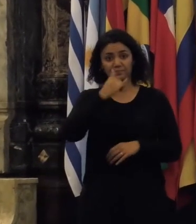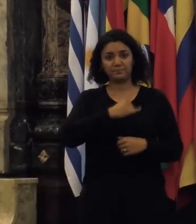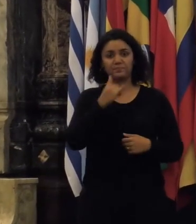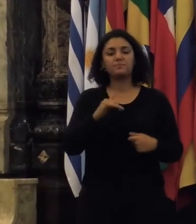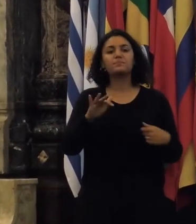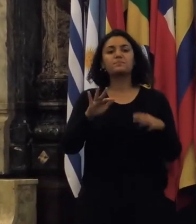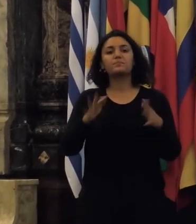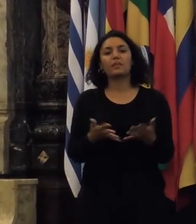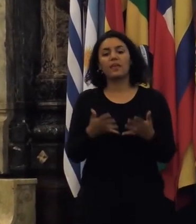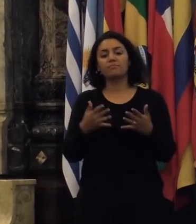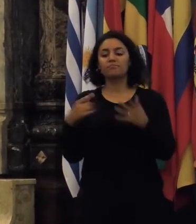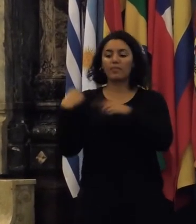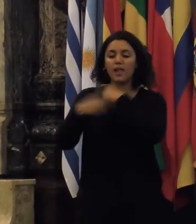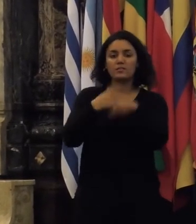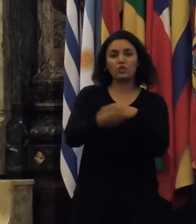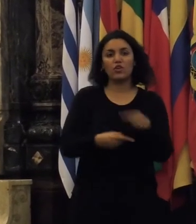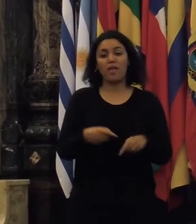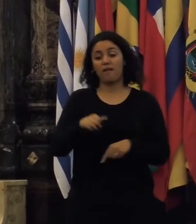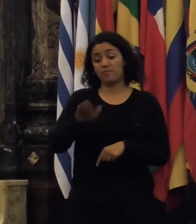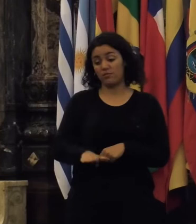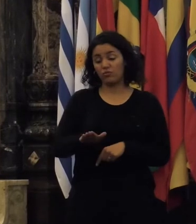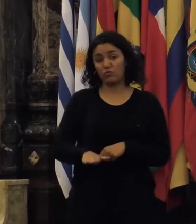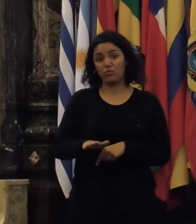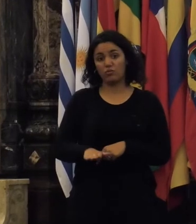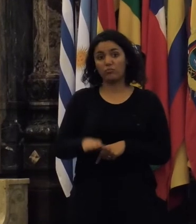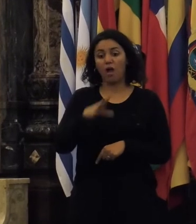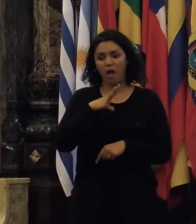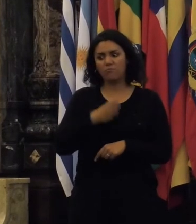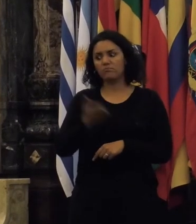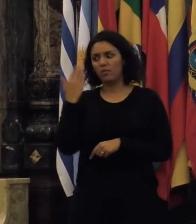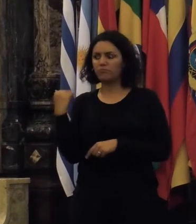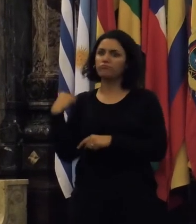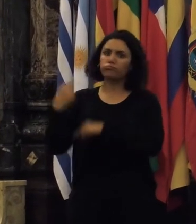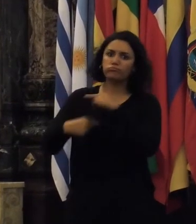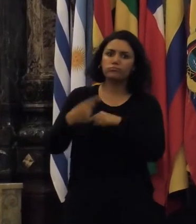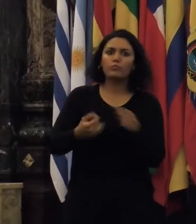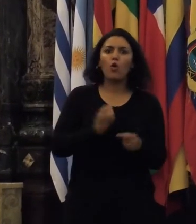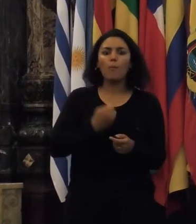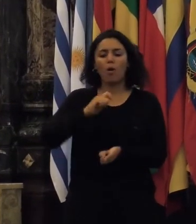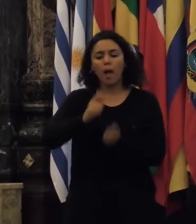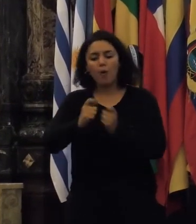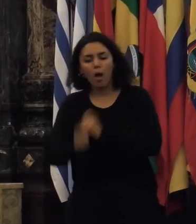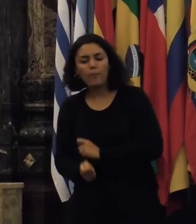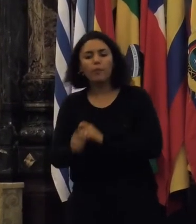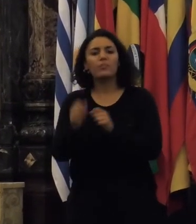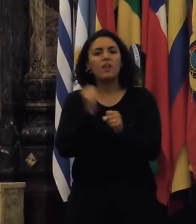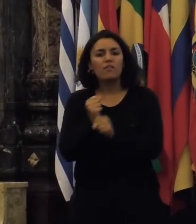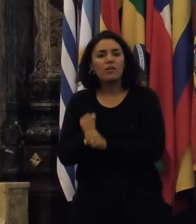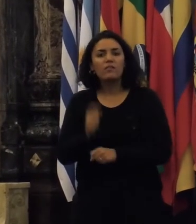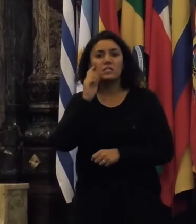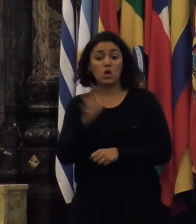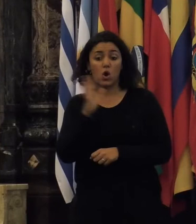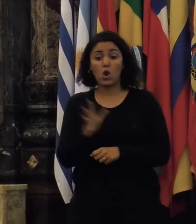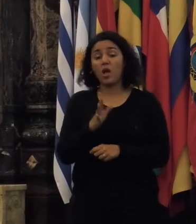la trayectoria que un niño ha tenido a través de múltiples intervenciones en distintos momentos de su vida y